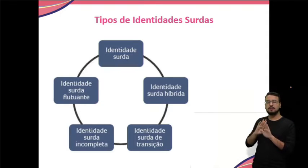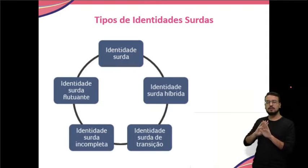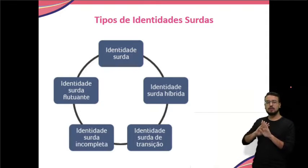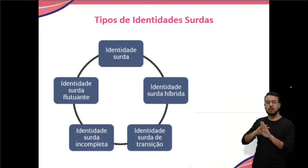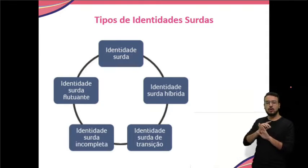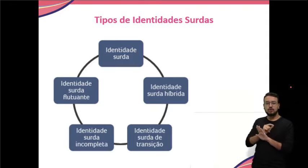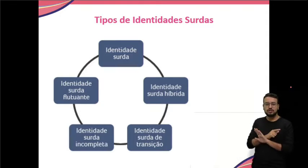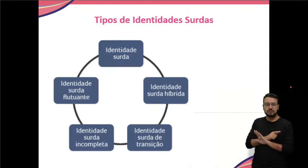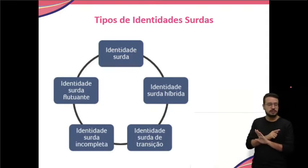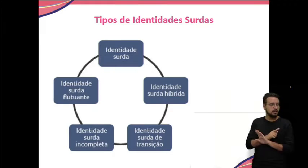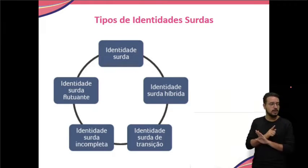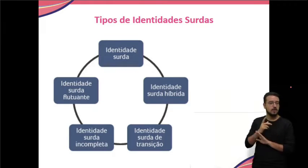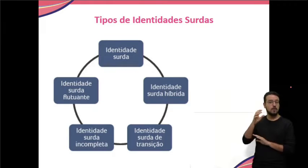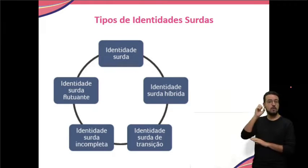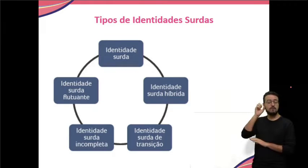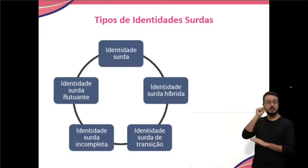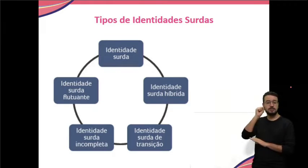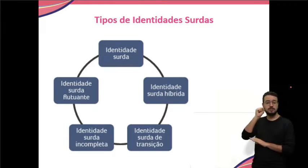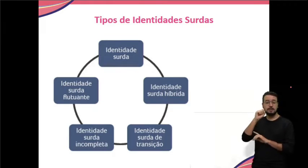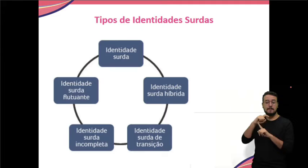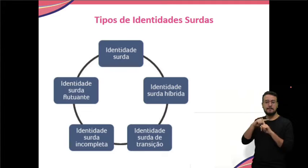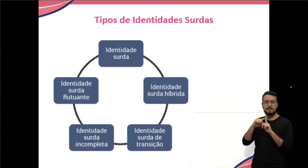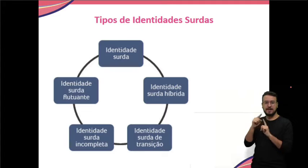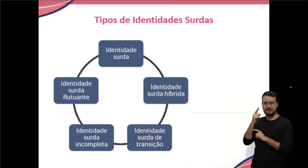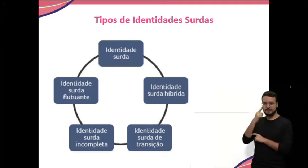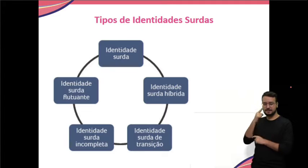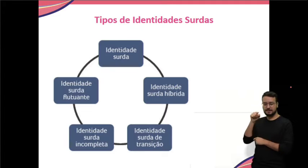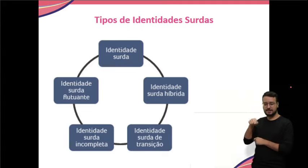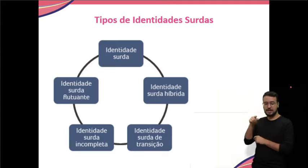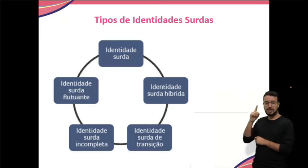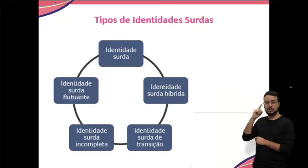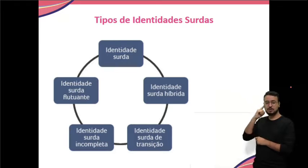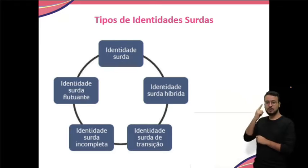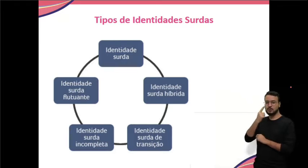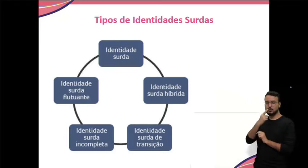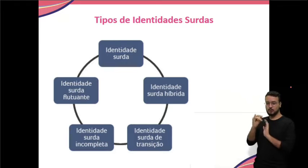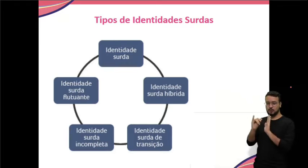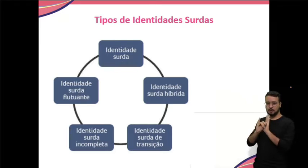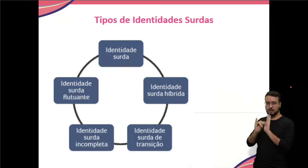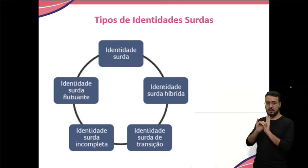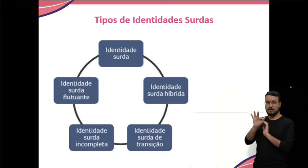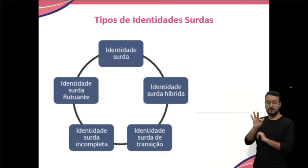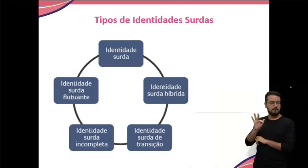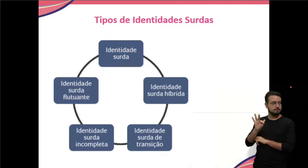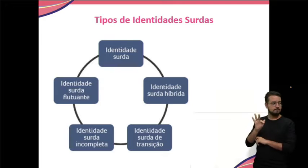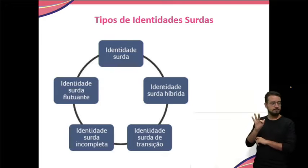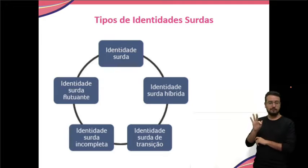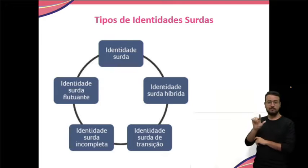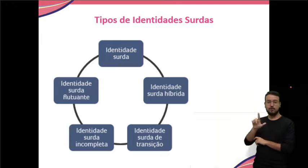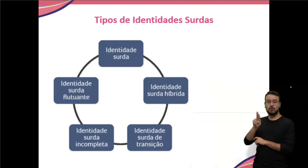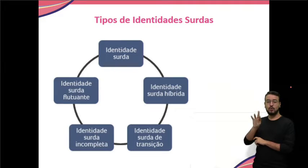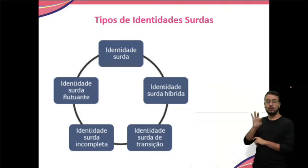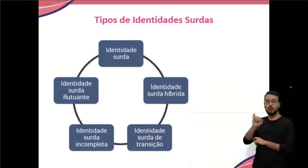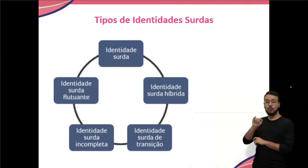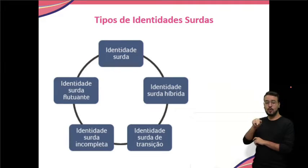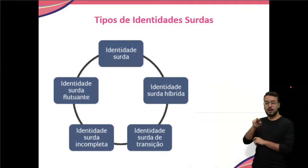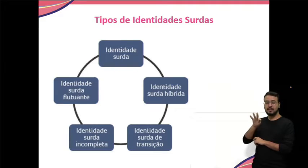Eles desprezam e eles negligenciam a cultura e a comunidade surda. Eles não aceitam em nenhum momento a língua